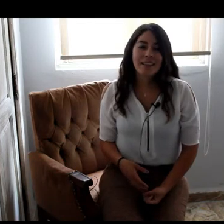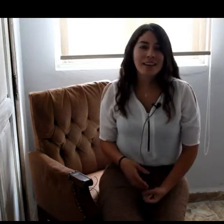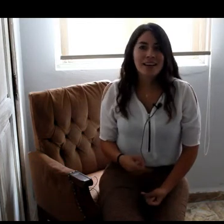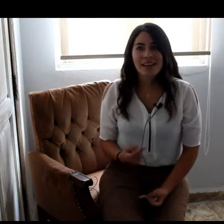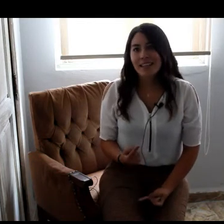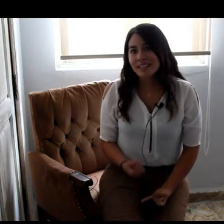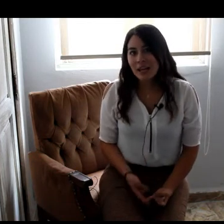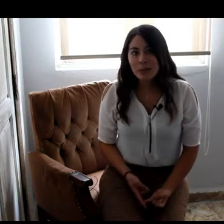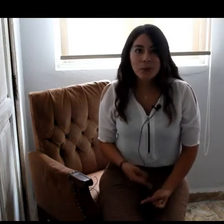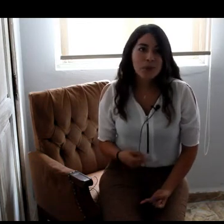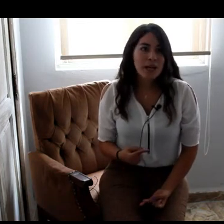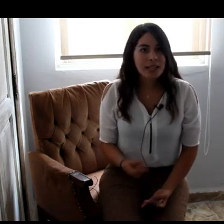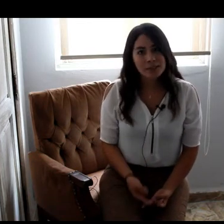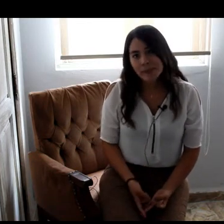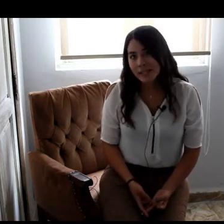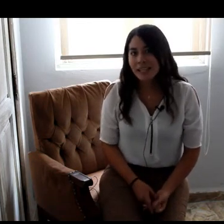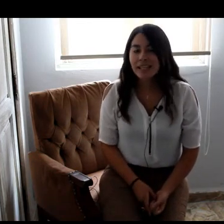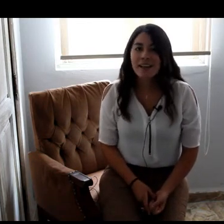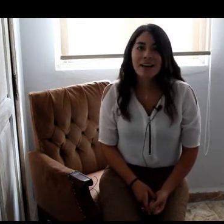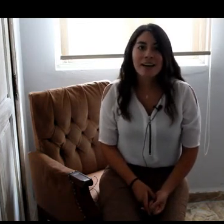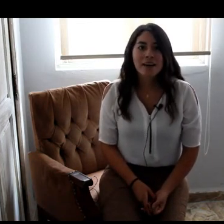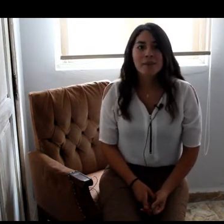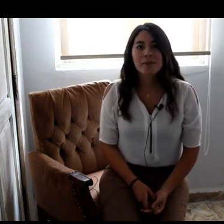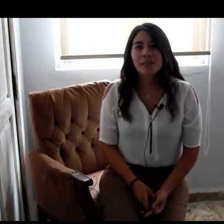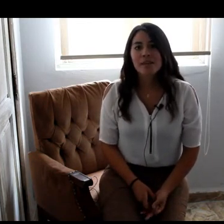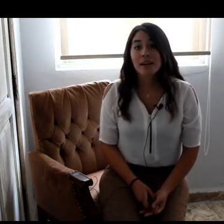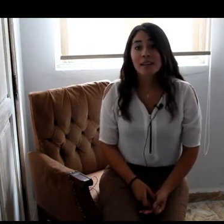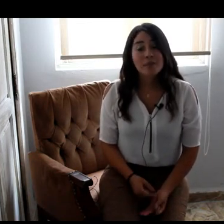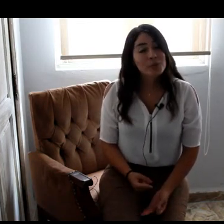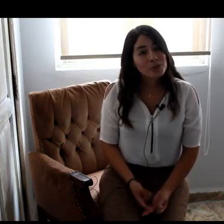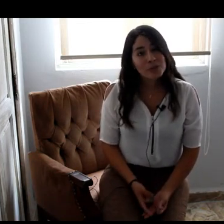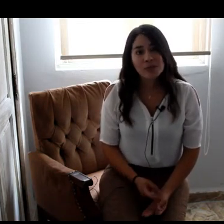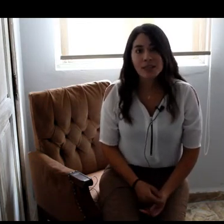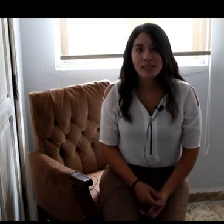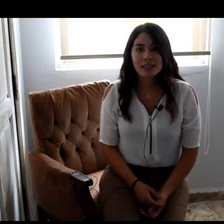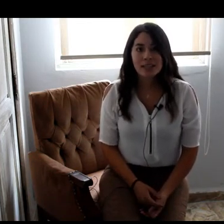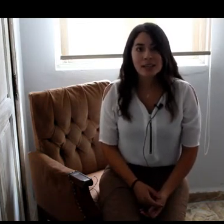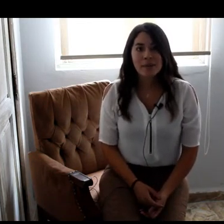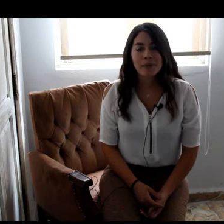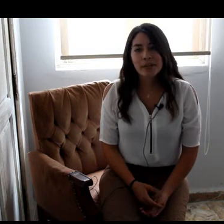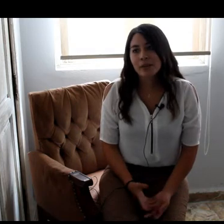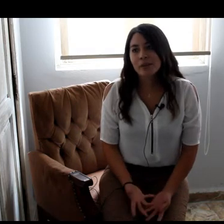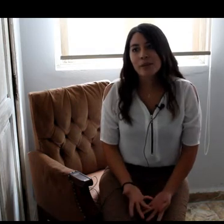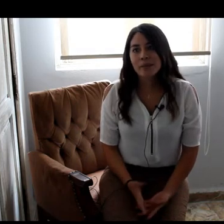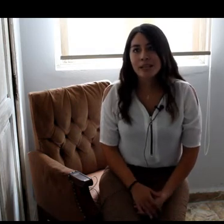del saludo, la despedida, vamos a hablar de emociones, ¿por qué no también